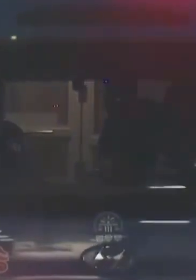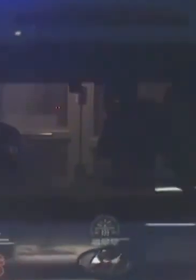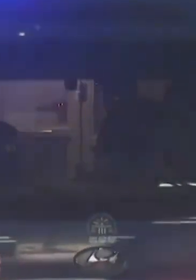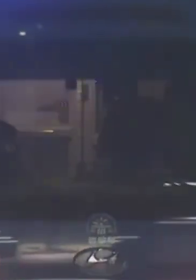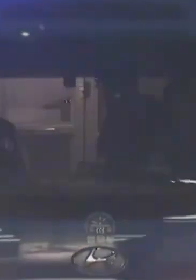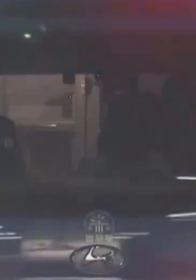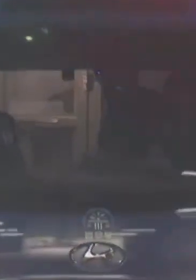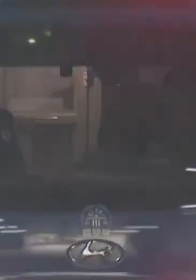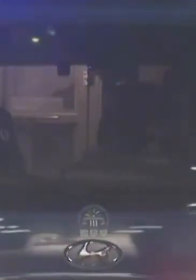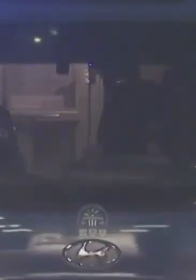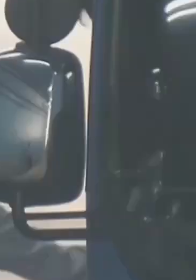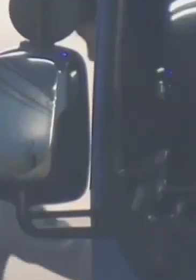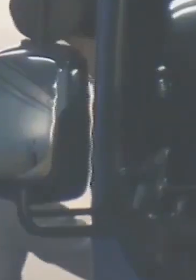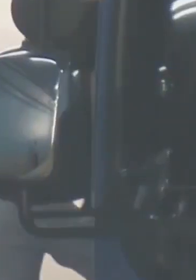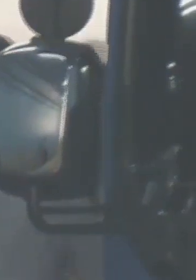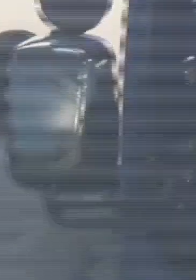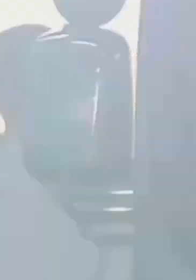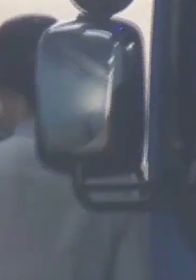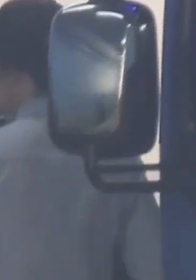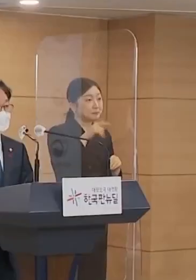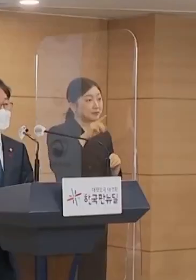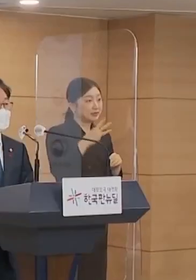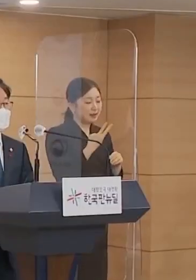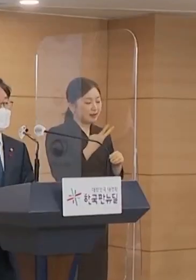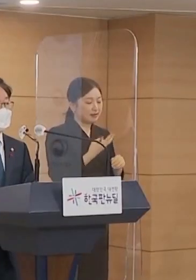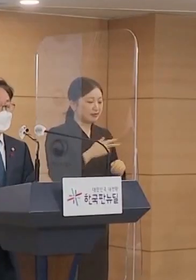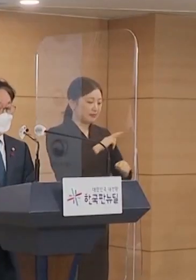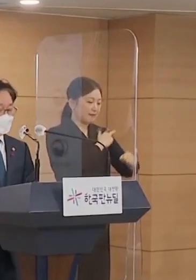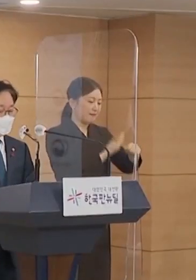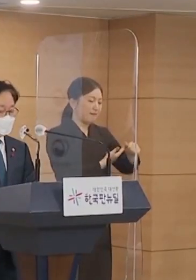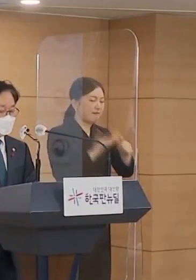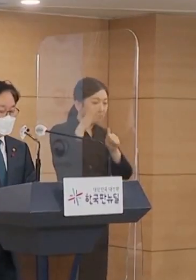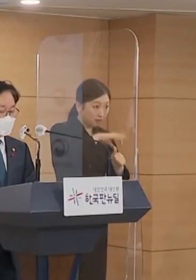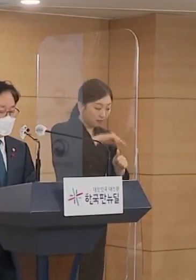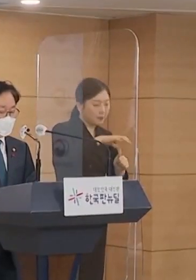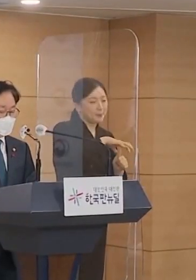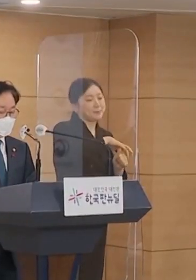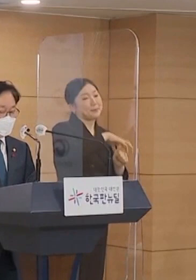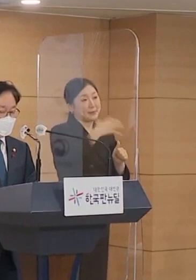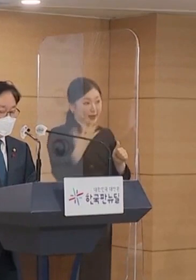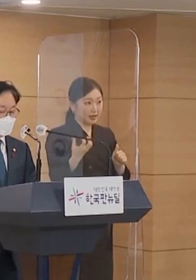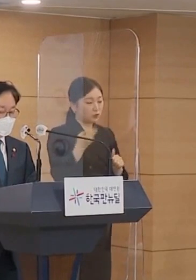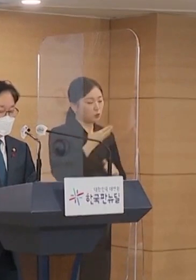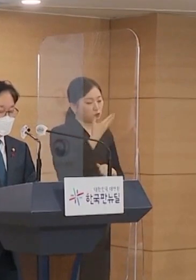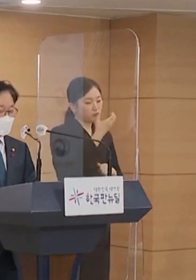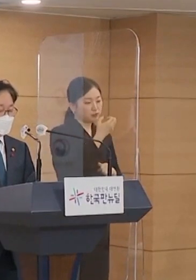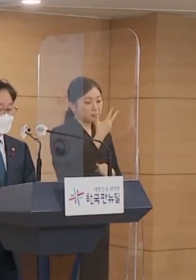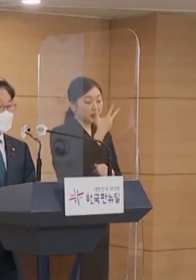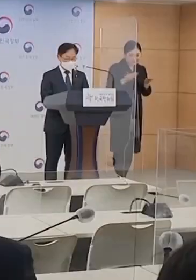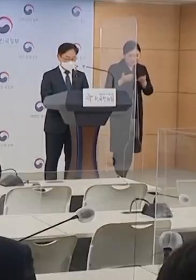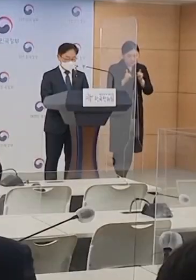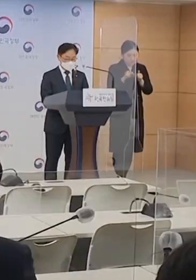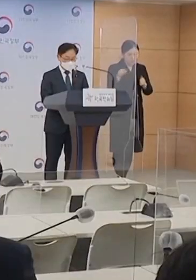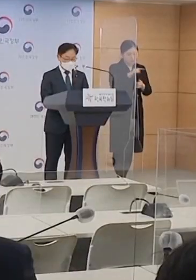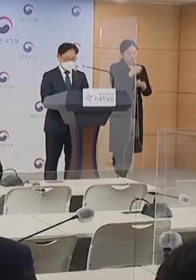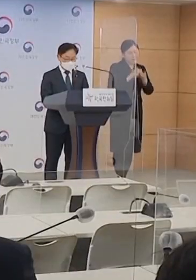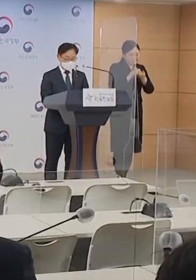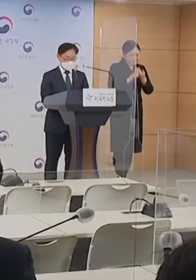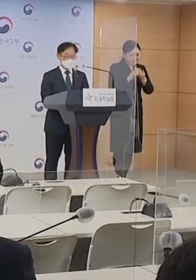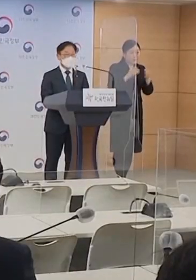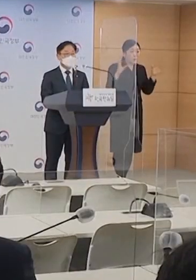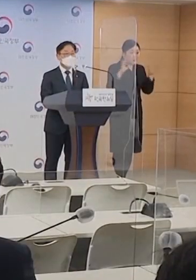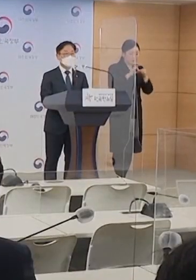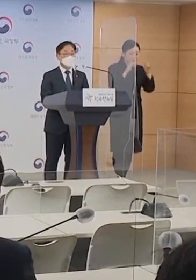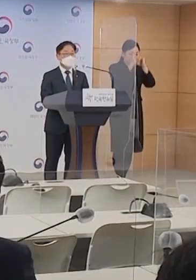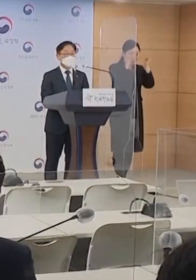送往首爾三星醫院住院治療。法務部表示，考慮到朴槿惠健康狀況不佳，韓國政府做